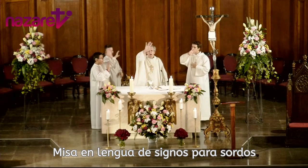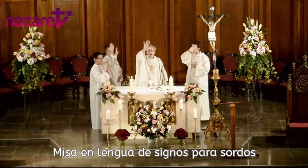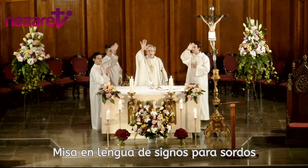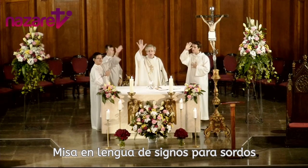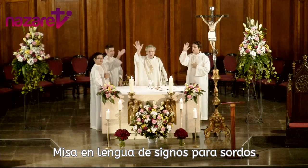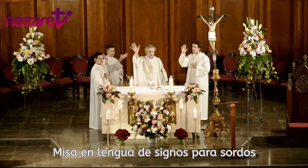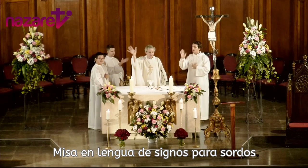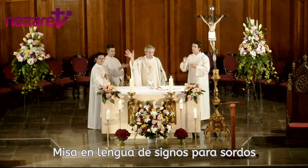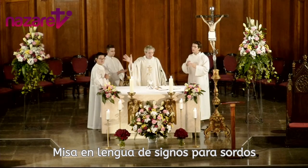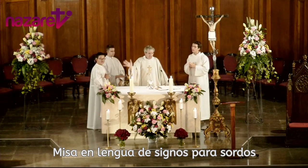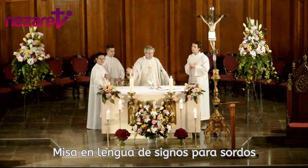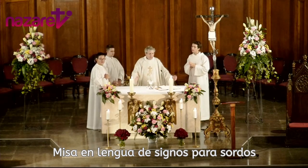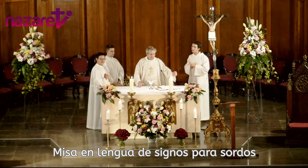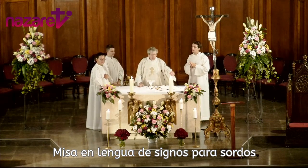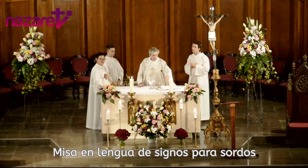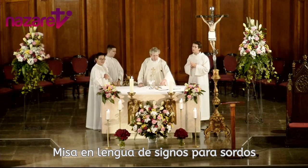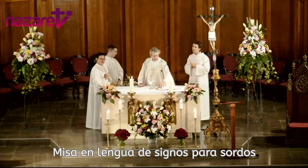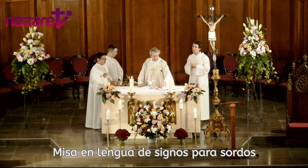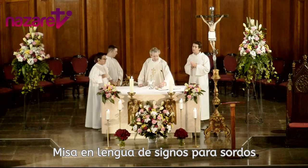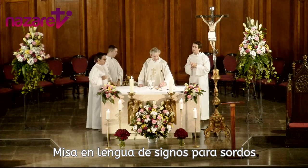hosanna, en el